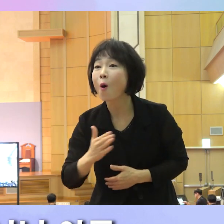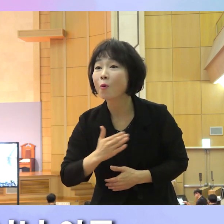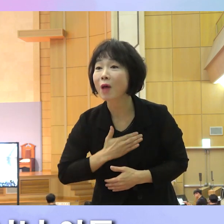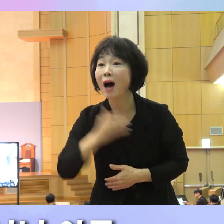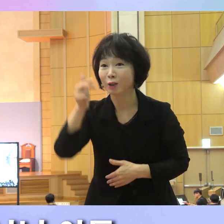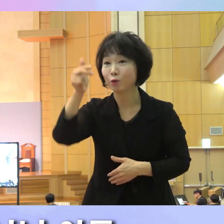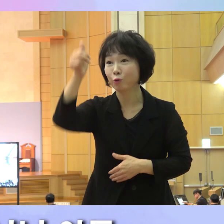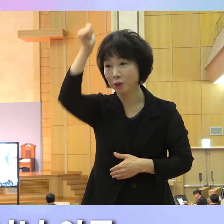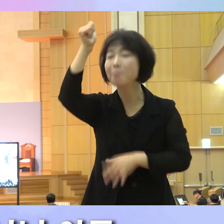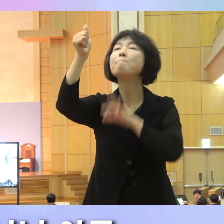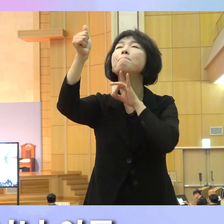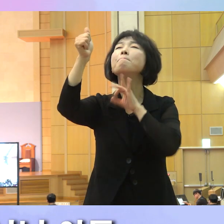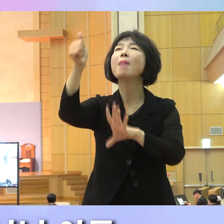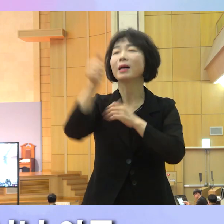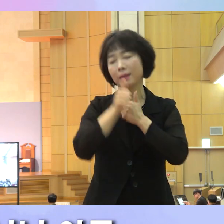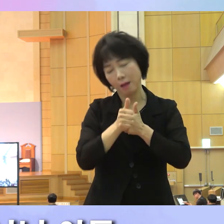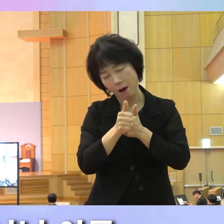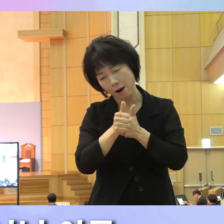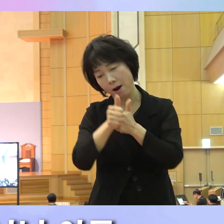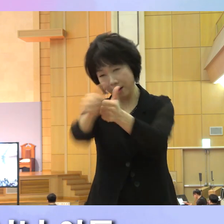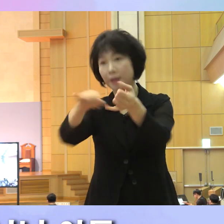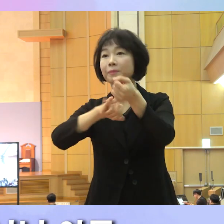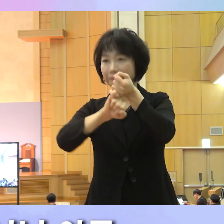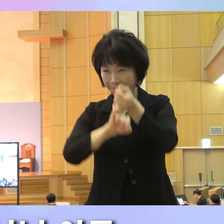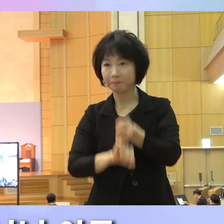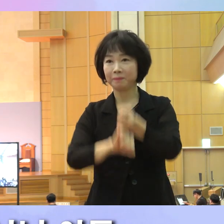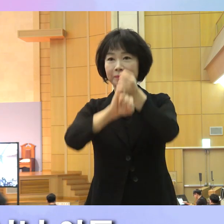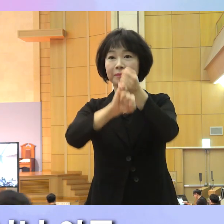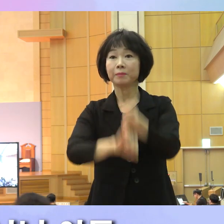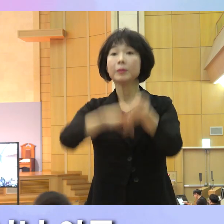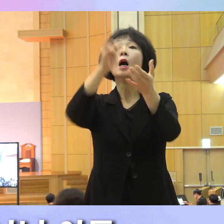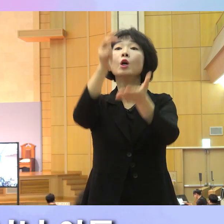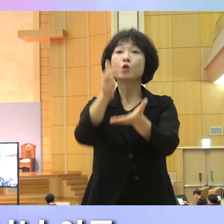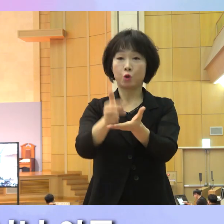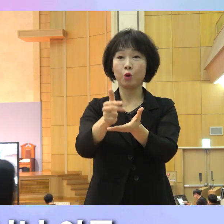마지막으로 찬양합니다. 주님을 찬송하면서